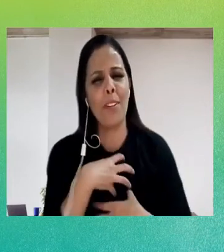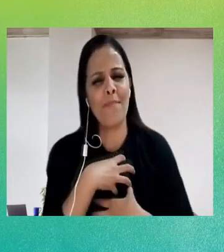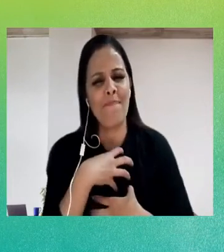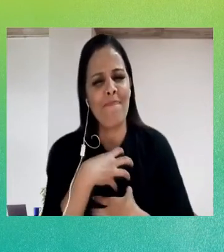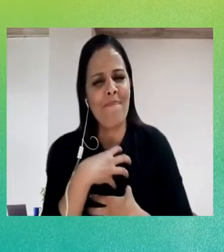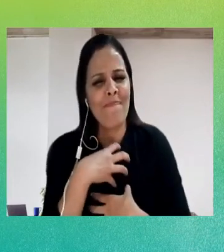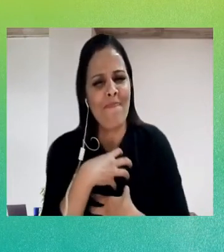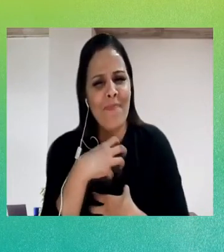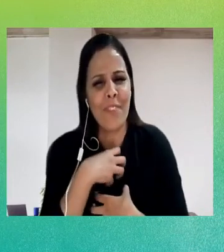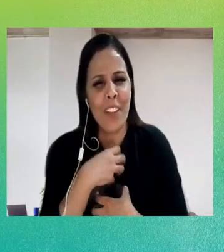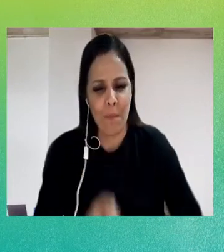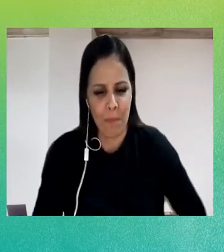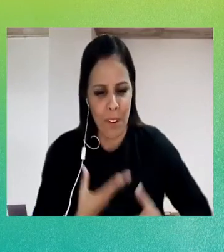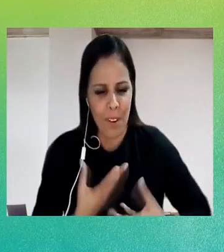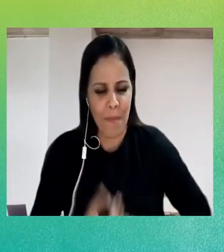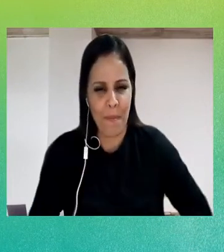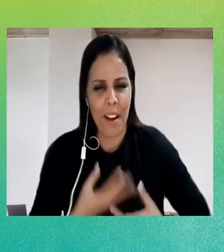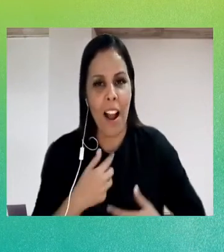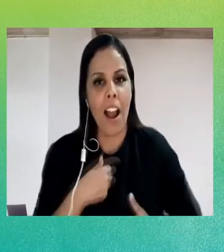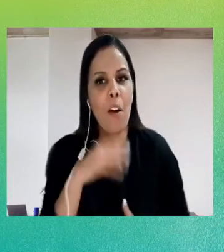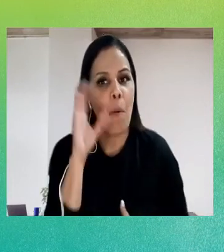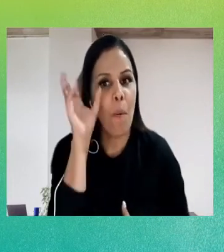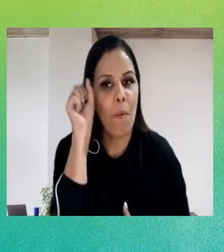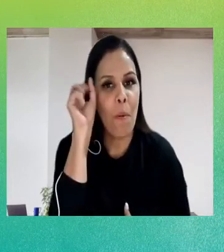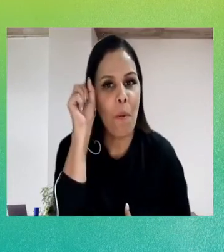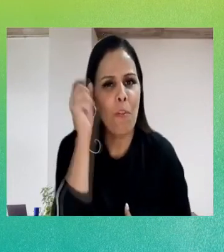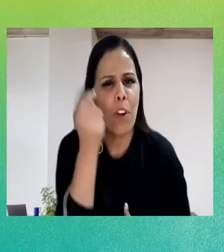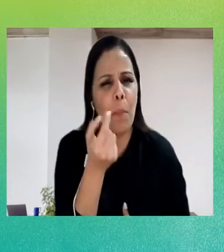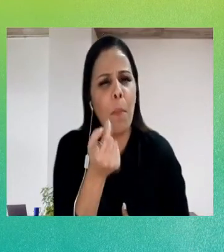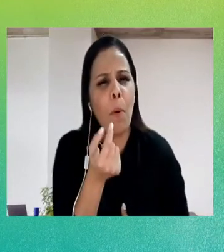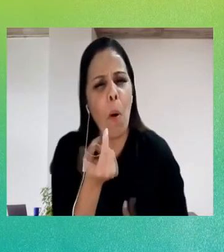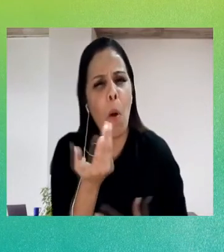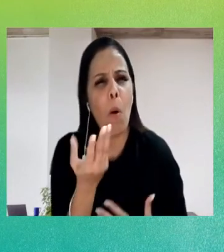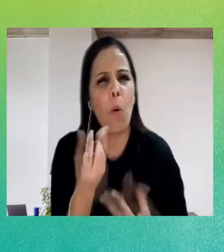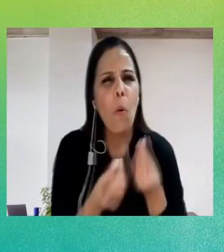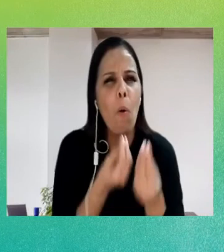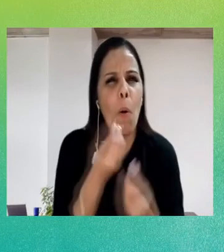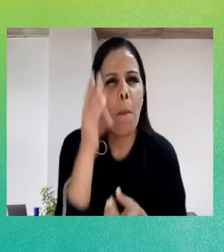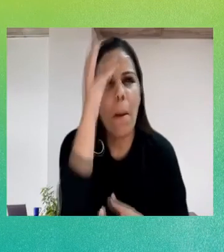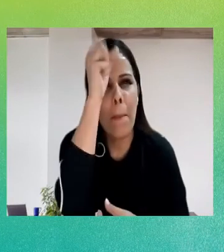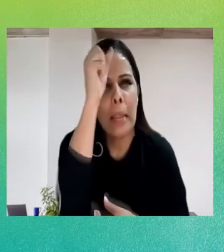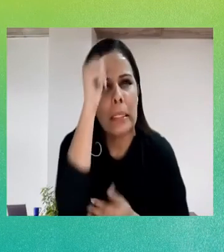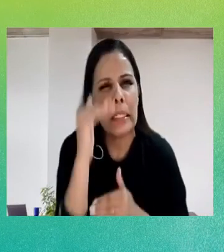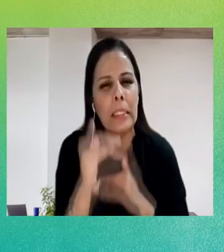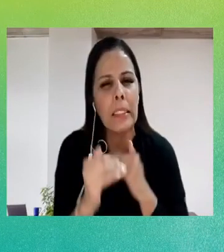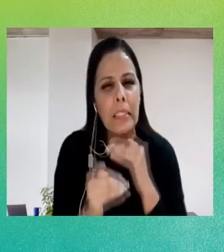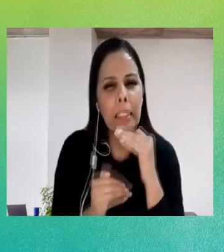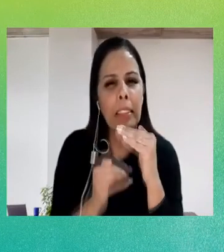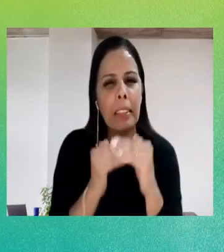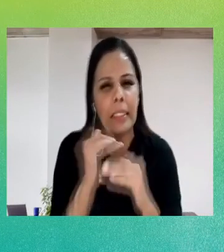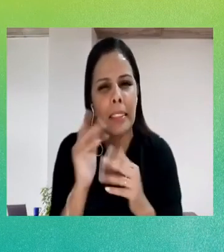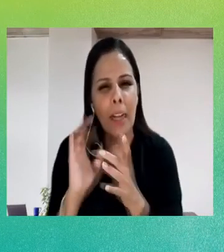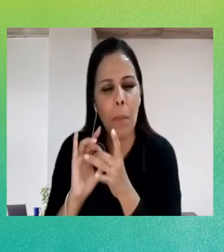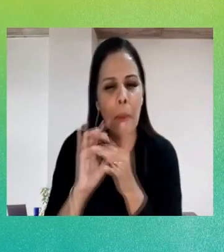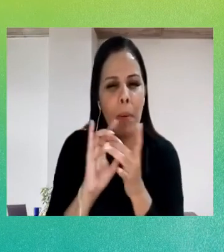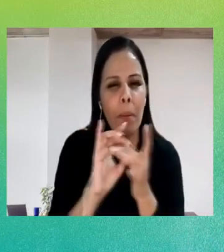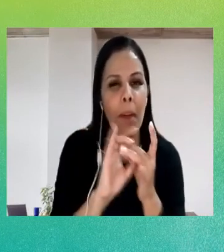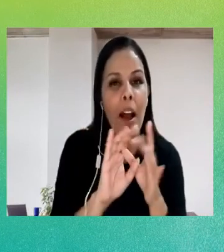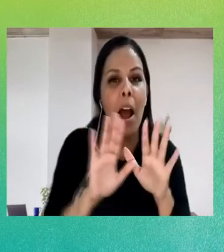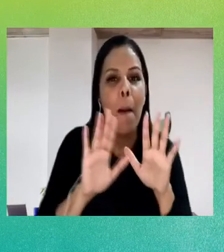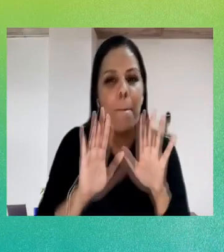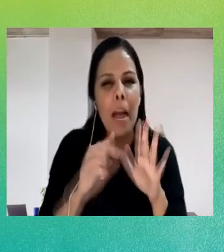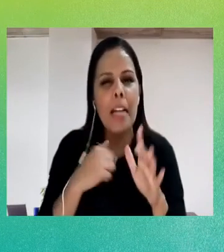da expressão, sou ouvinte, tenho um pouco de dificuldade ainda para compreender o contexto, porém aquilo